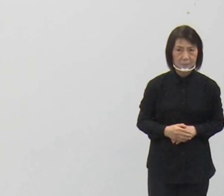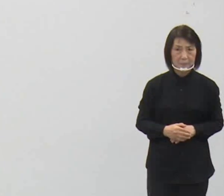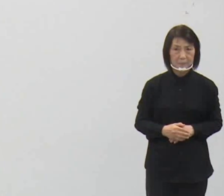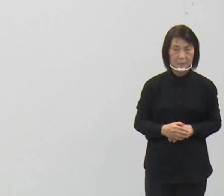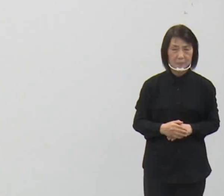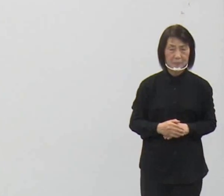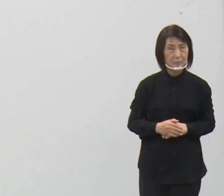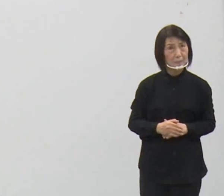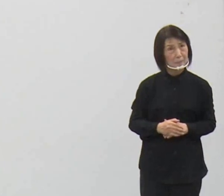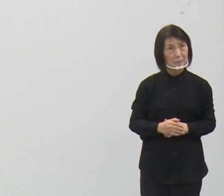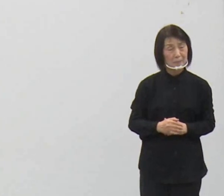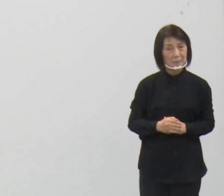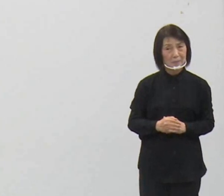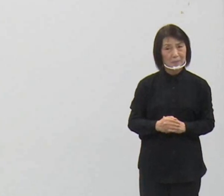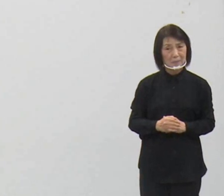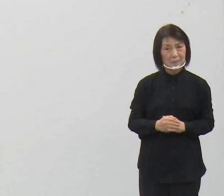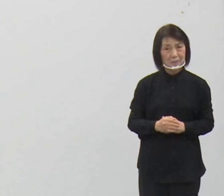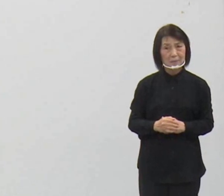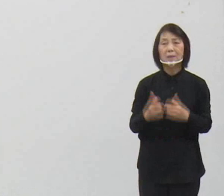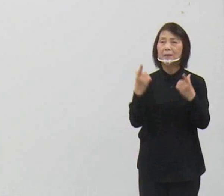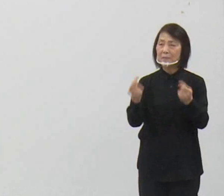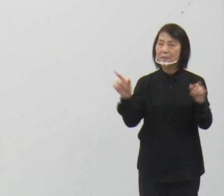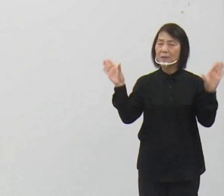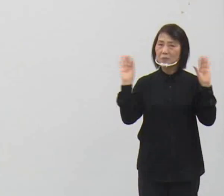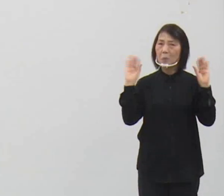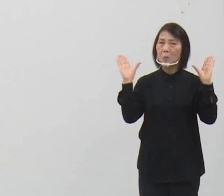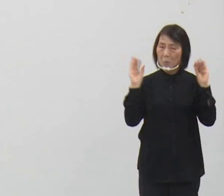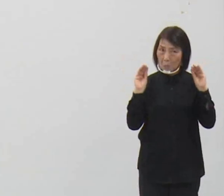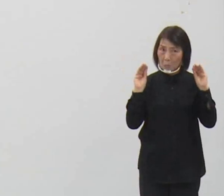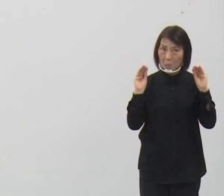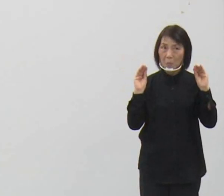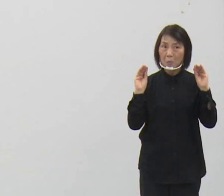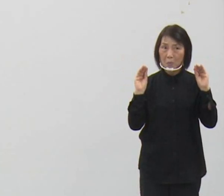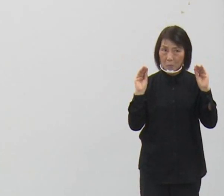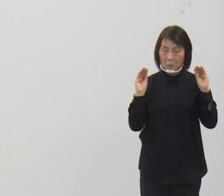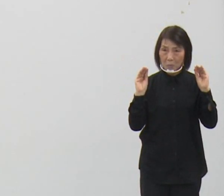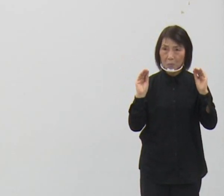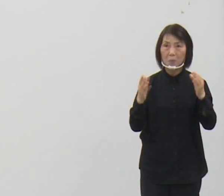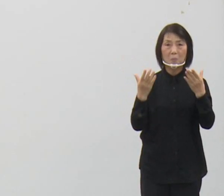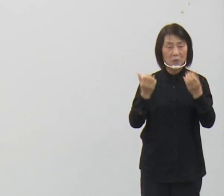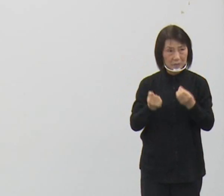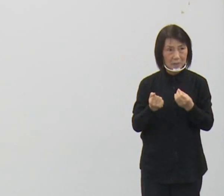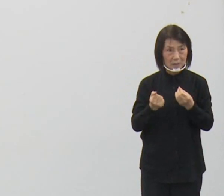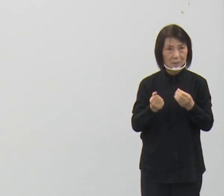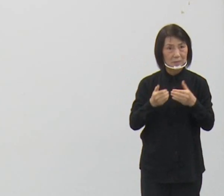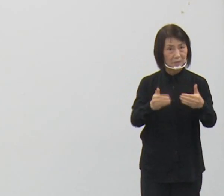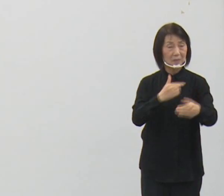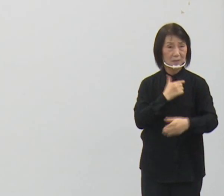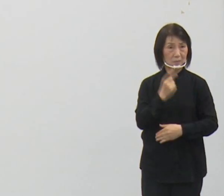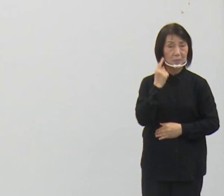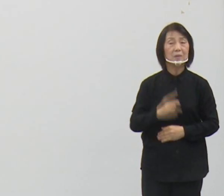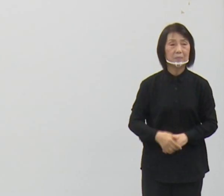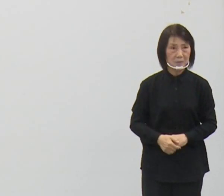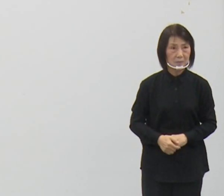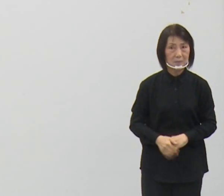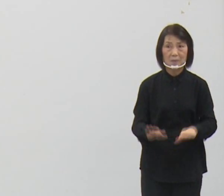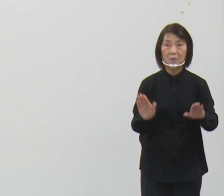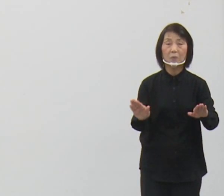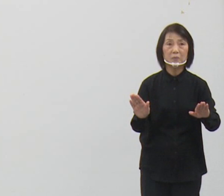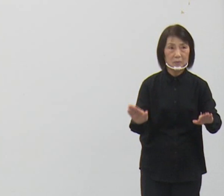等がないよう正確な情報に基づいた冷静な行動をお願いいたします。さて